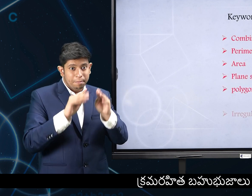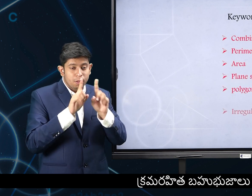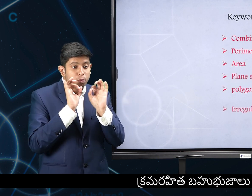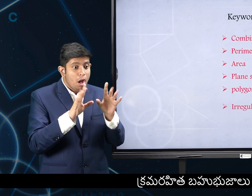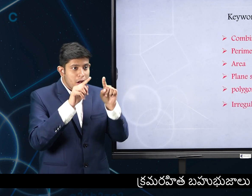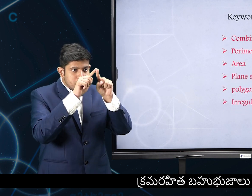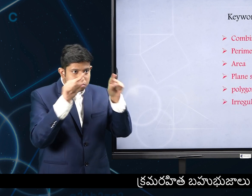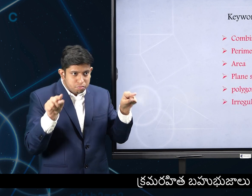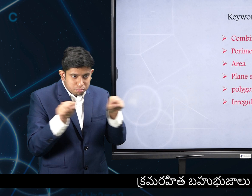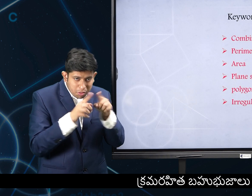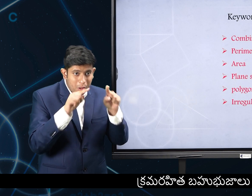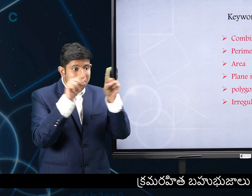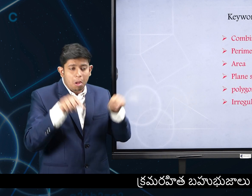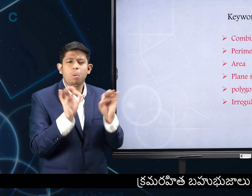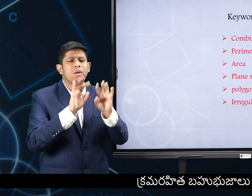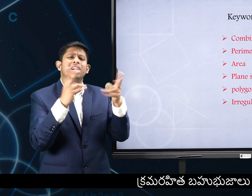క్రమరహిత బహుభుజాలు,